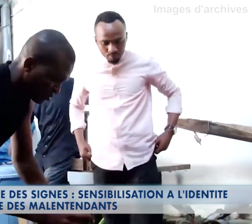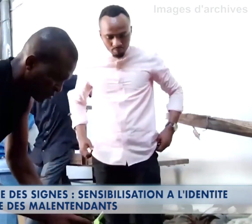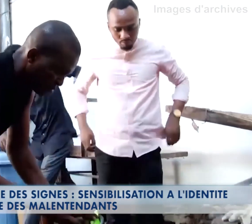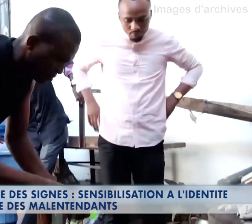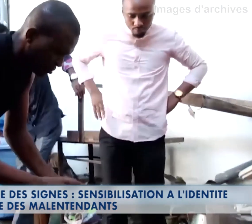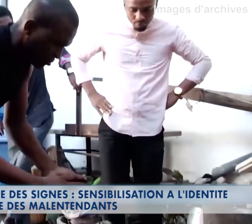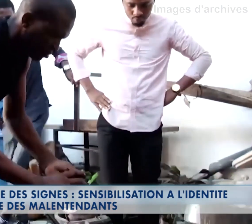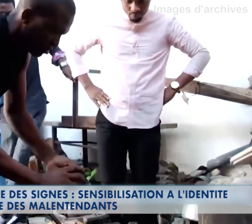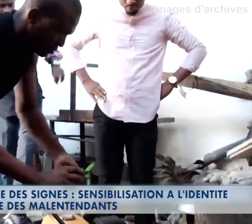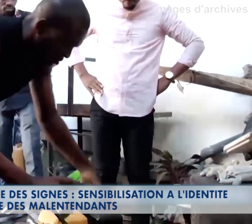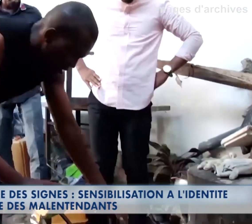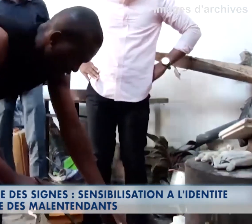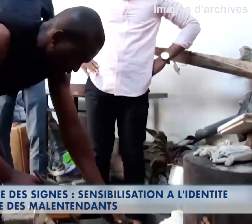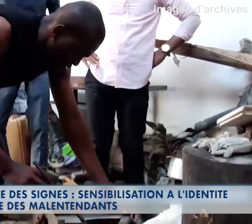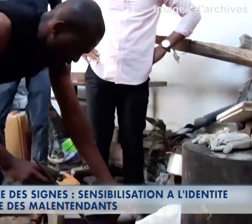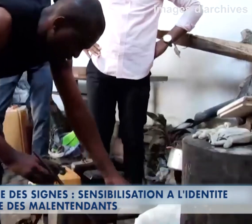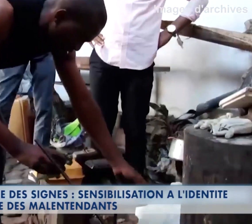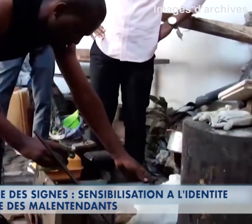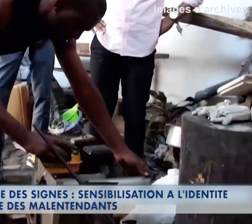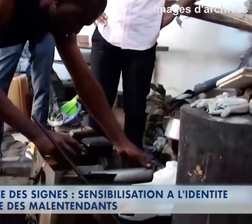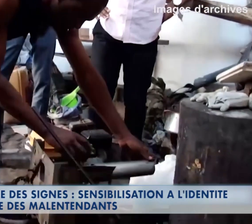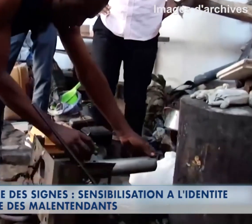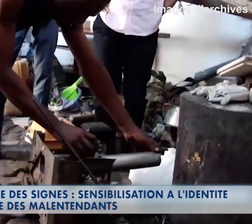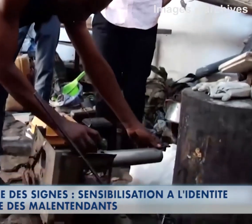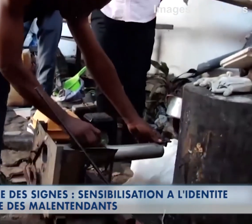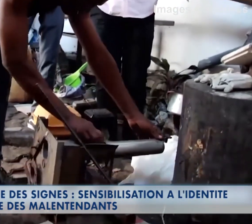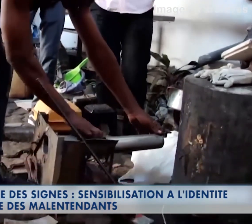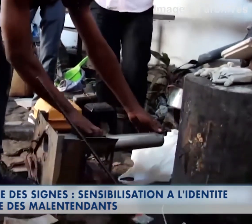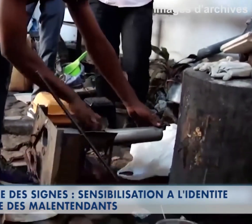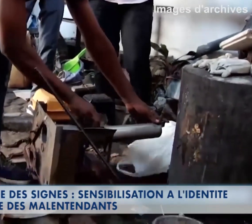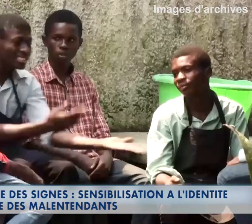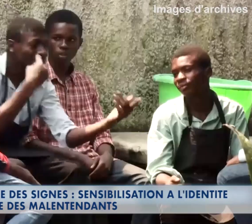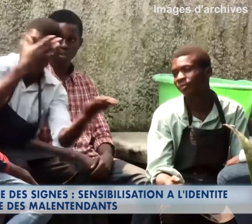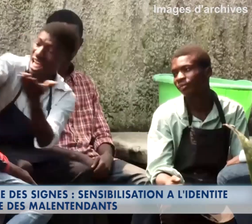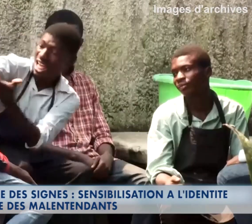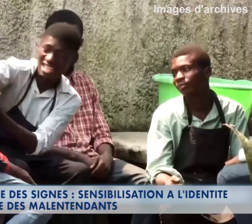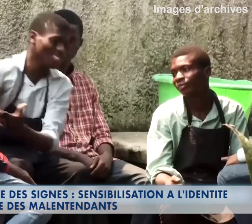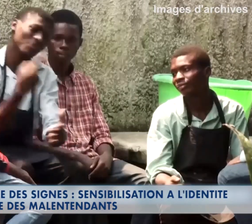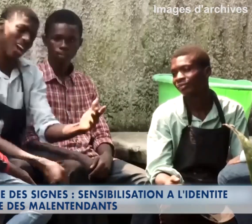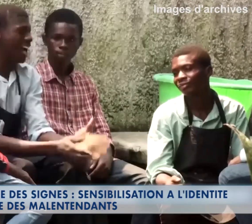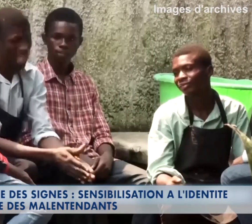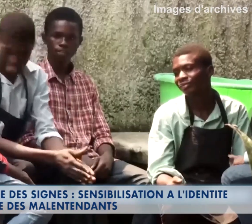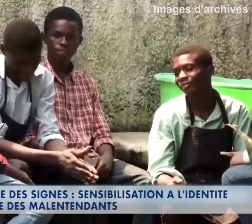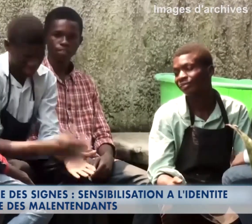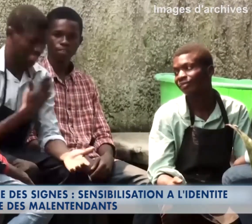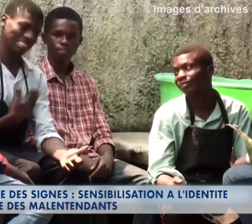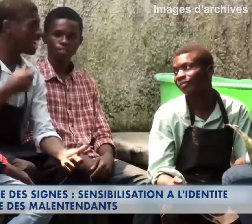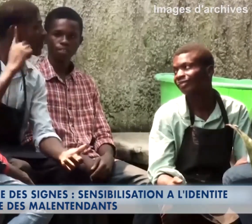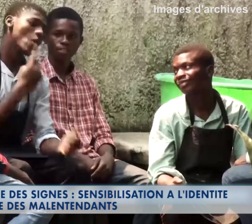'expériences. Pourtant, sa volonté d'autonomiser les enfants sourds et muets de ce coin est heurté par le manque d'espace et du